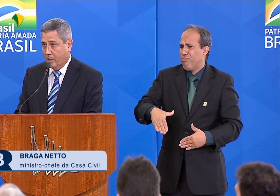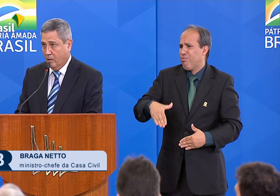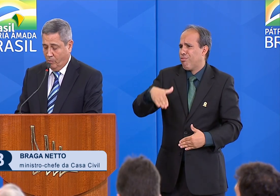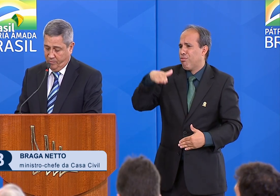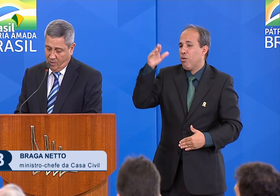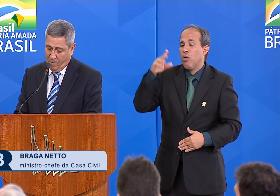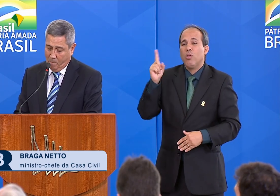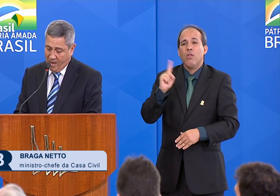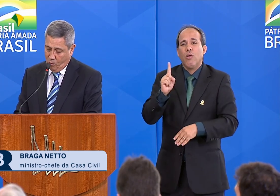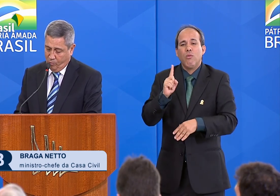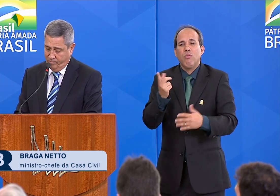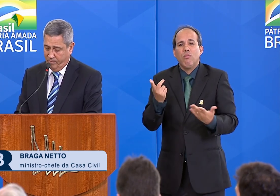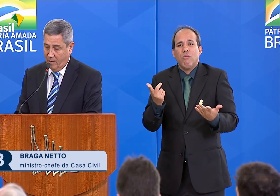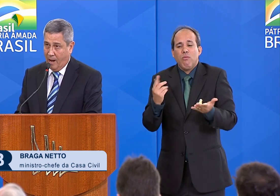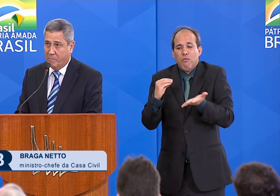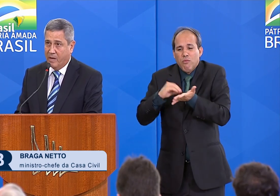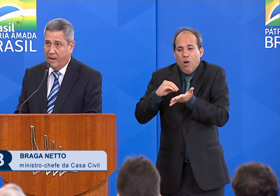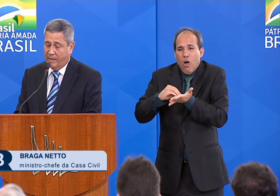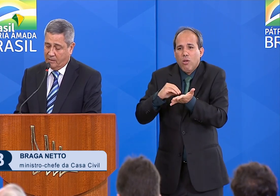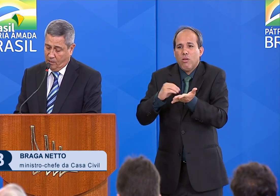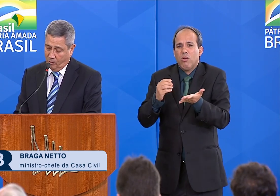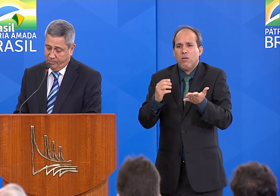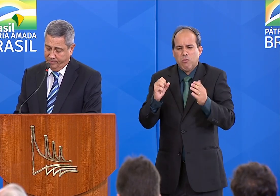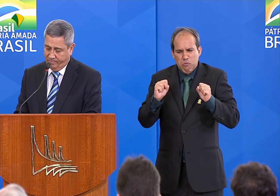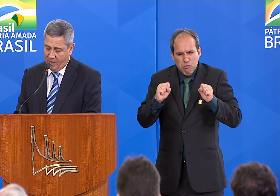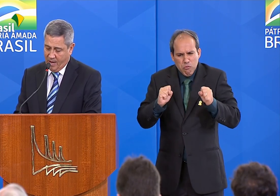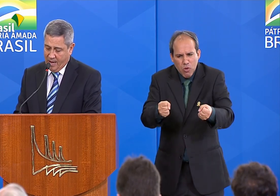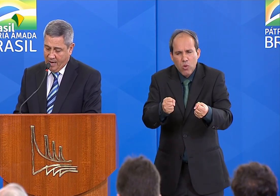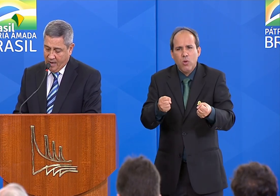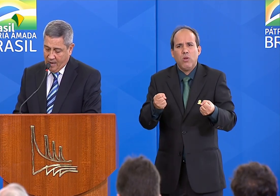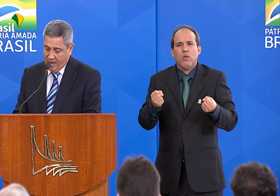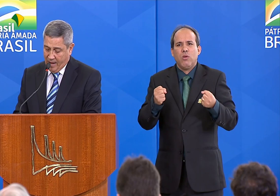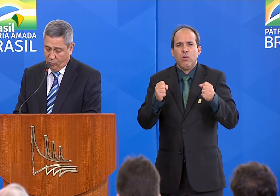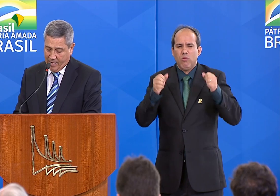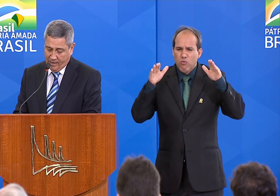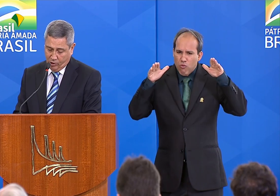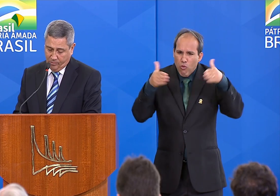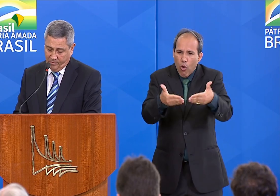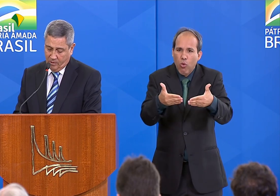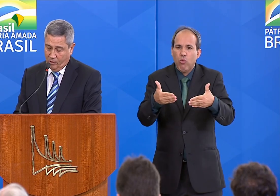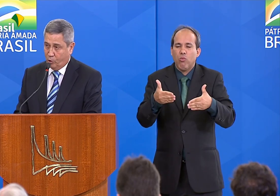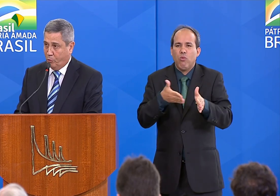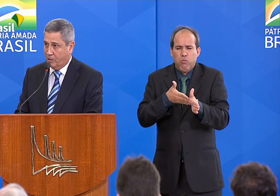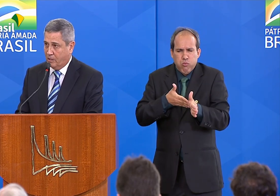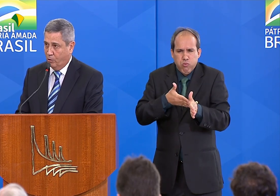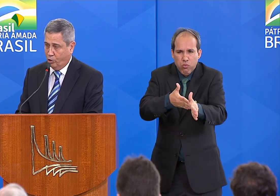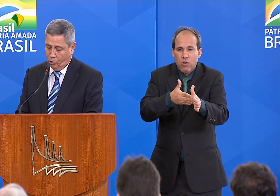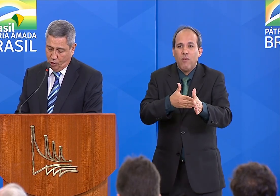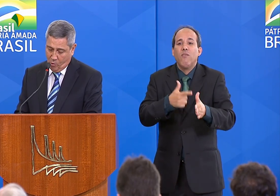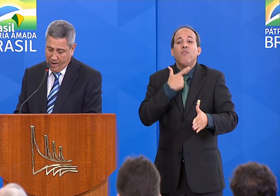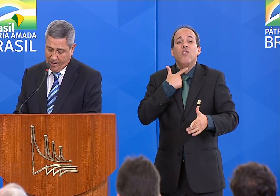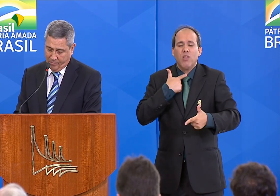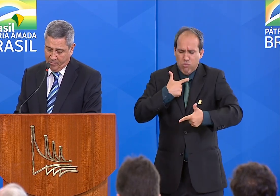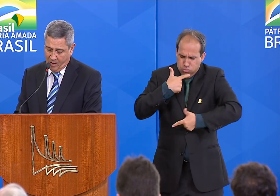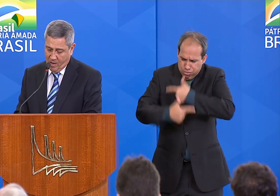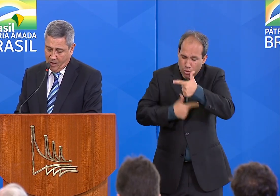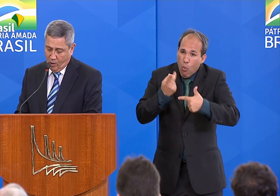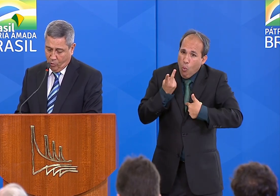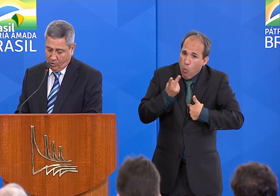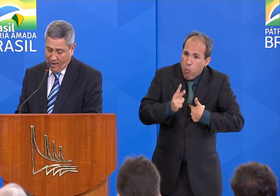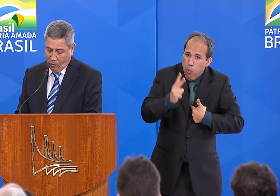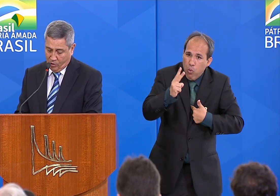não me faltarão empenho, abnegação, lealdade, disposição de continuar